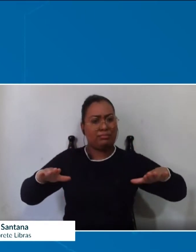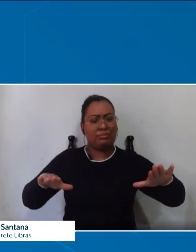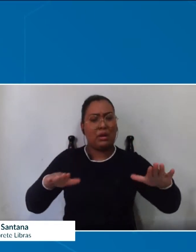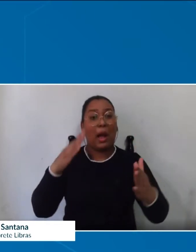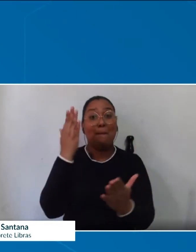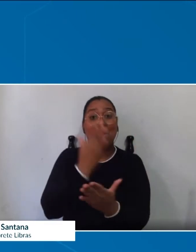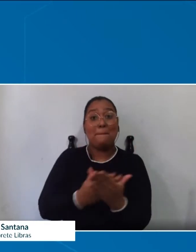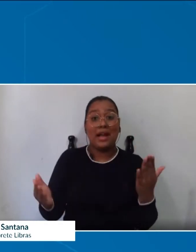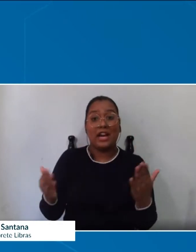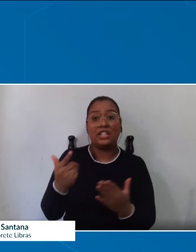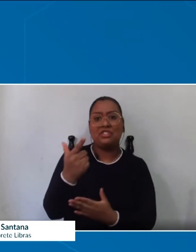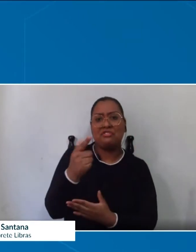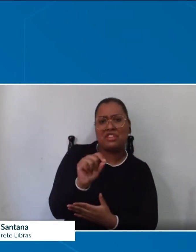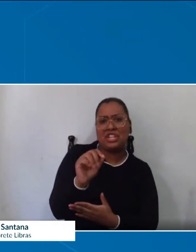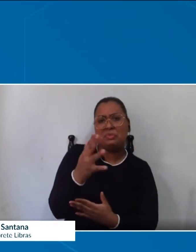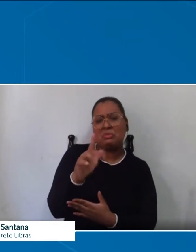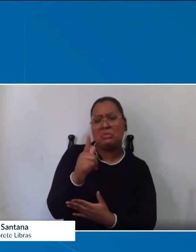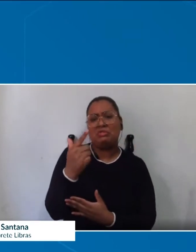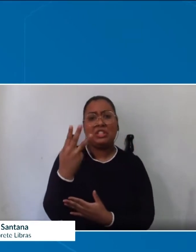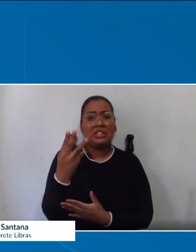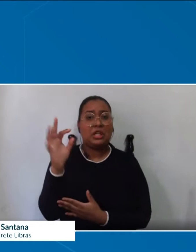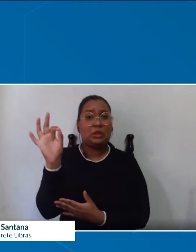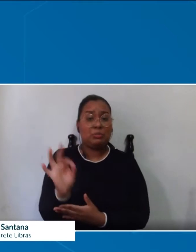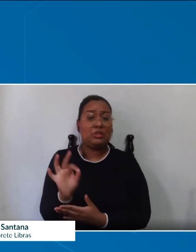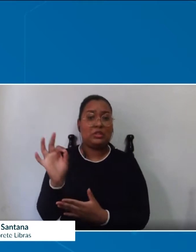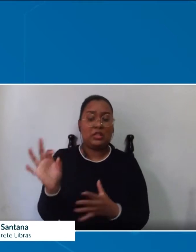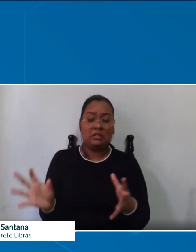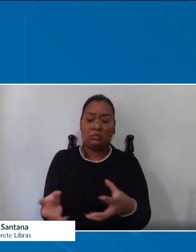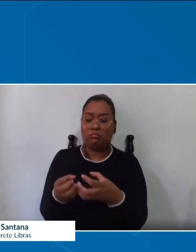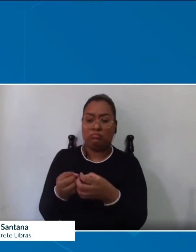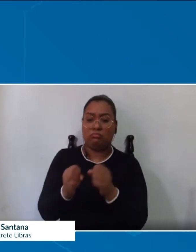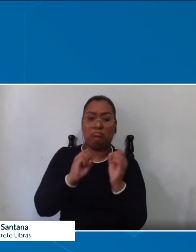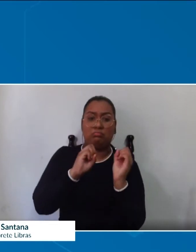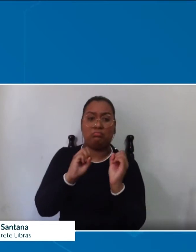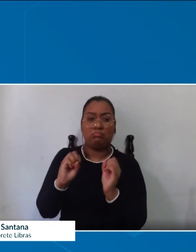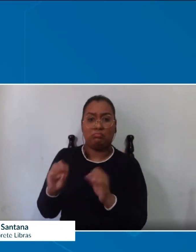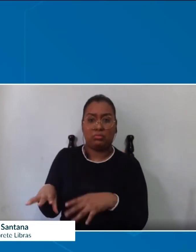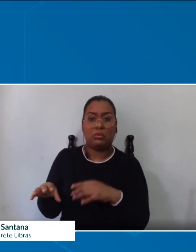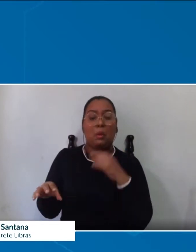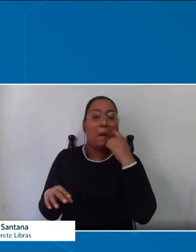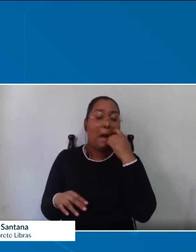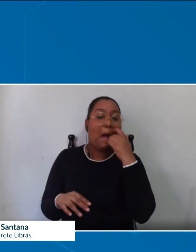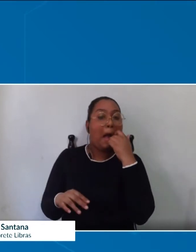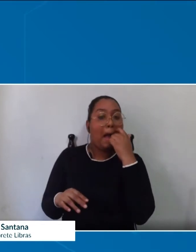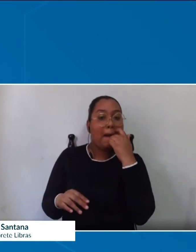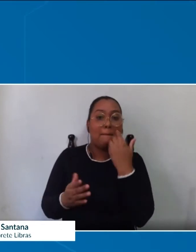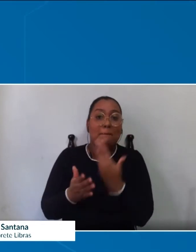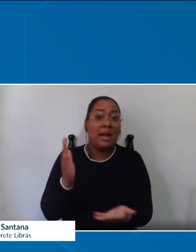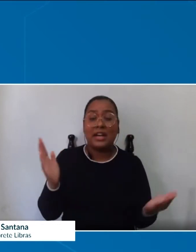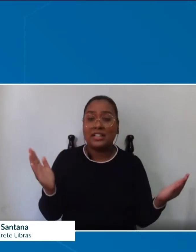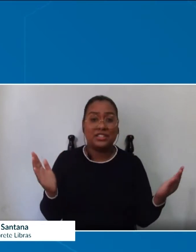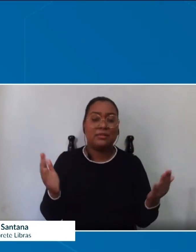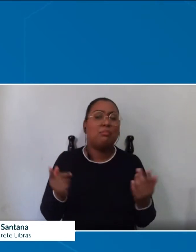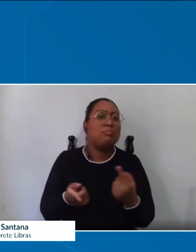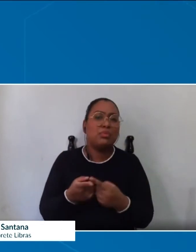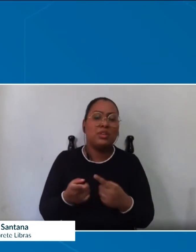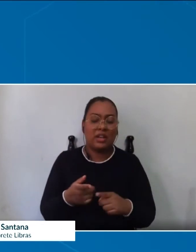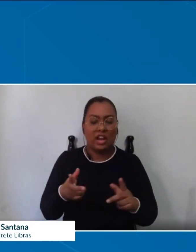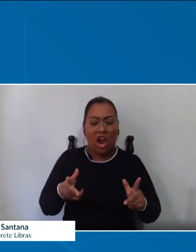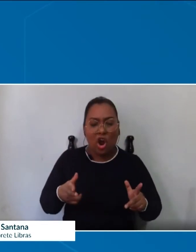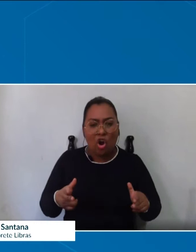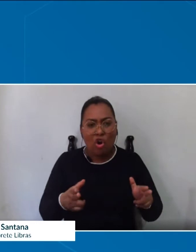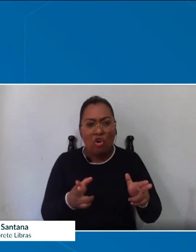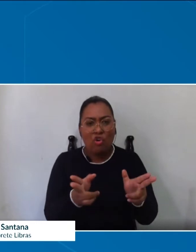do tecido que ela adquire para produzir as nossas roupas de vestuário. Isso se perde por conta dos cortes